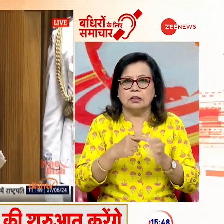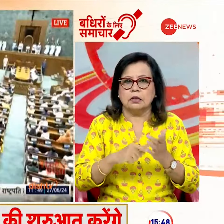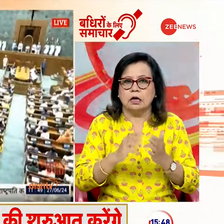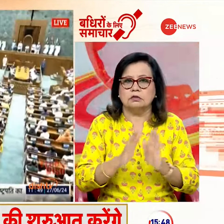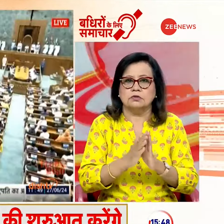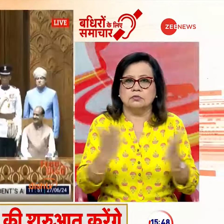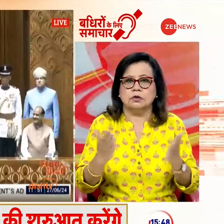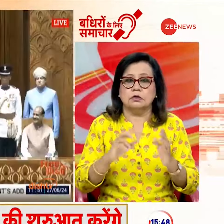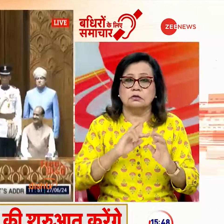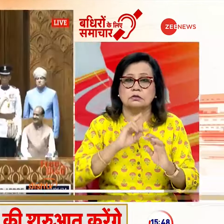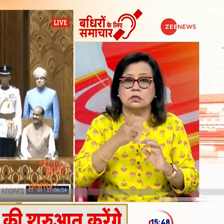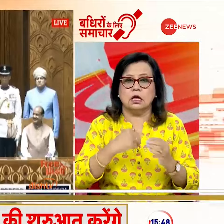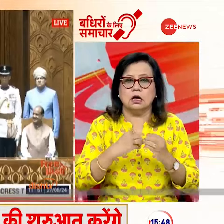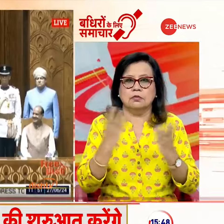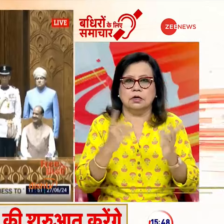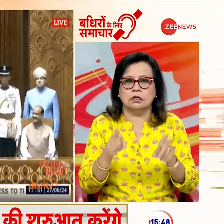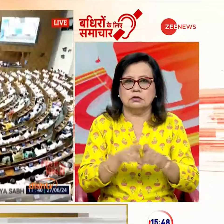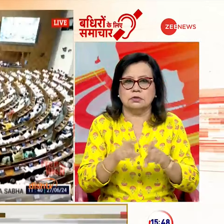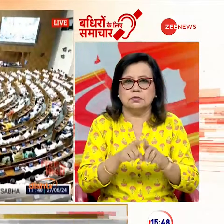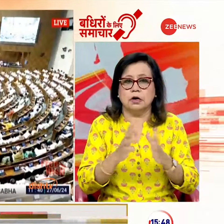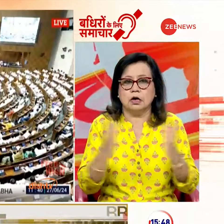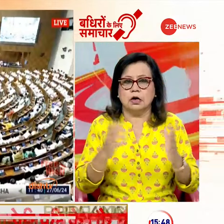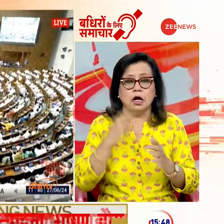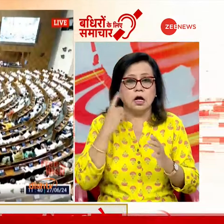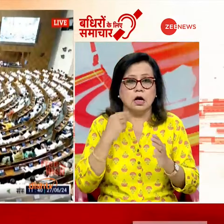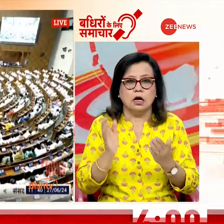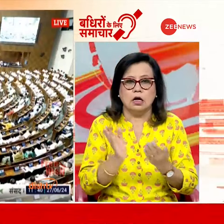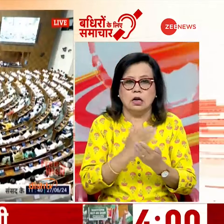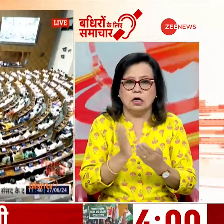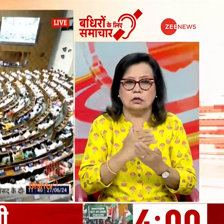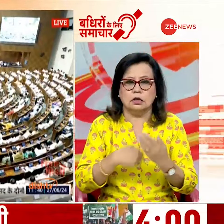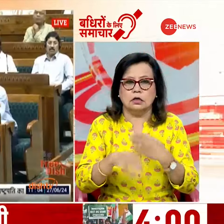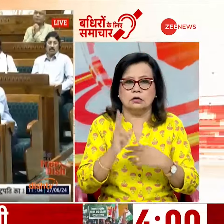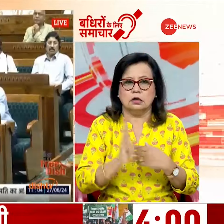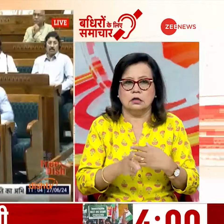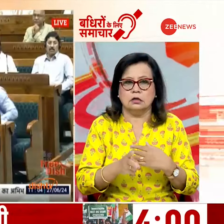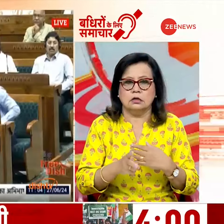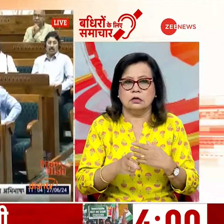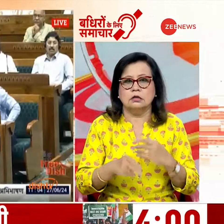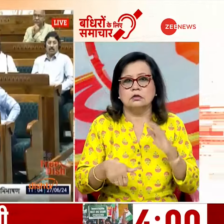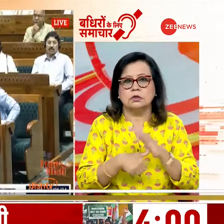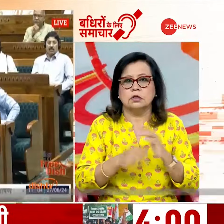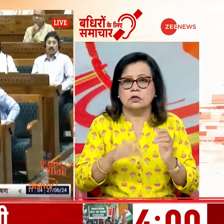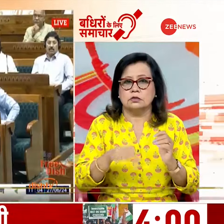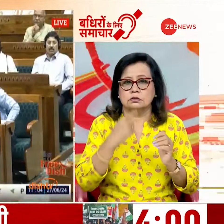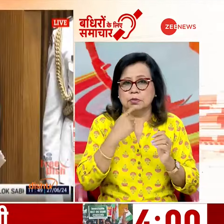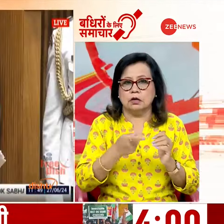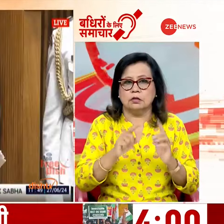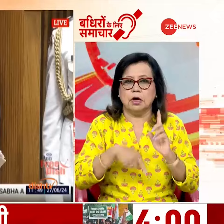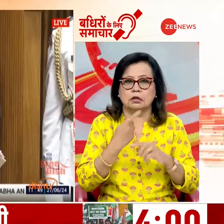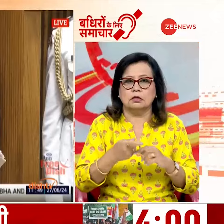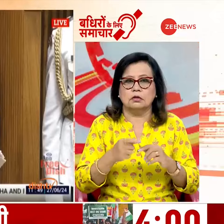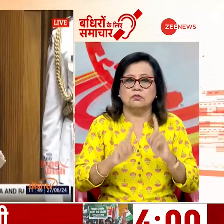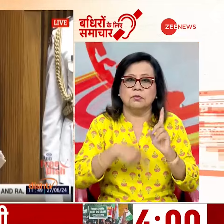आपातकाल संविधान पर सीधे हमले का सबसे बड़ा और काला अध्याय था। राष्ट्रपति के इस